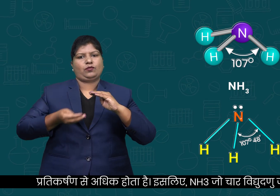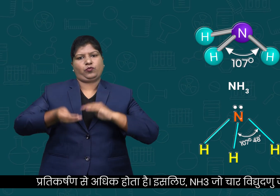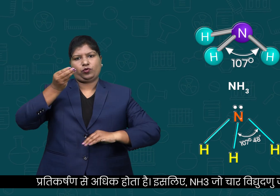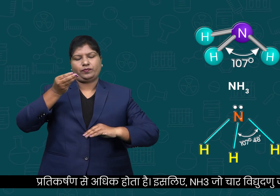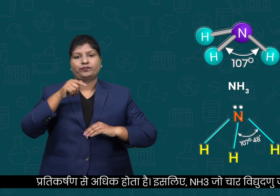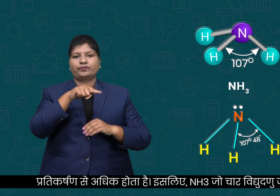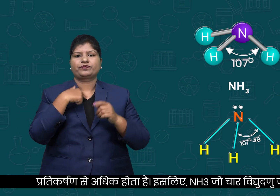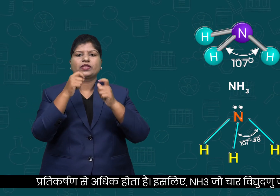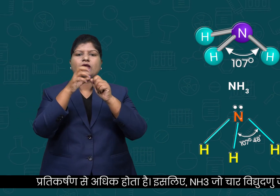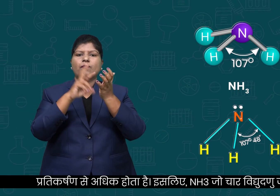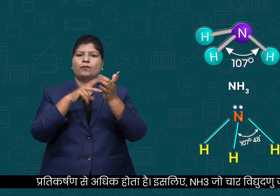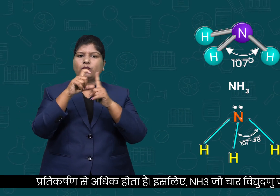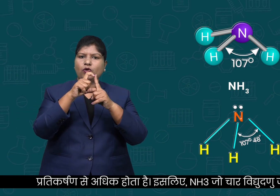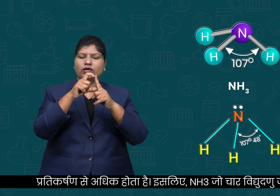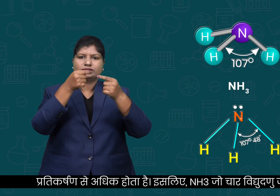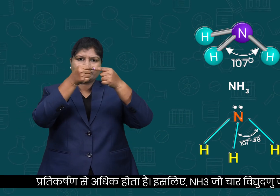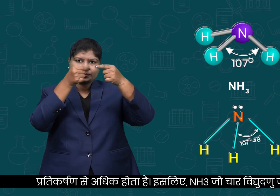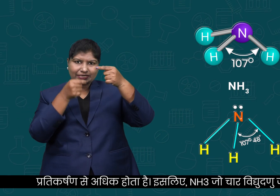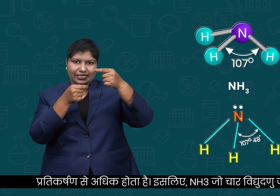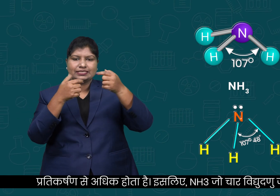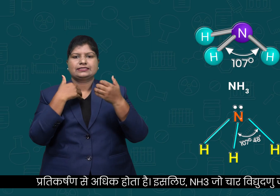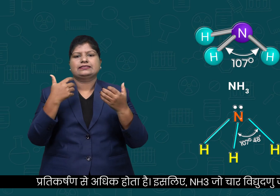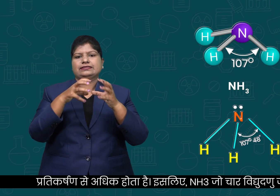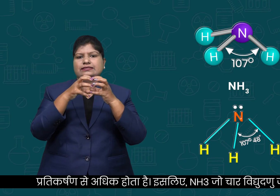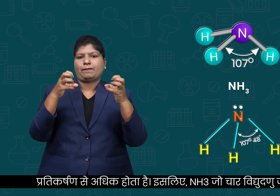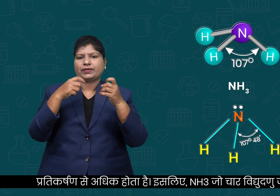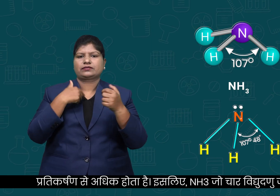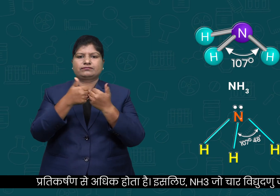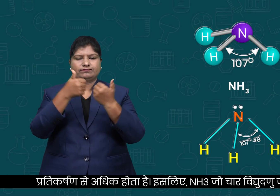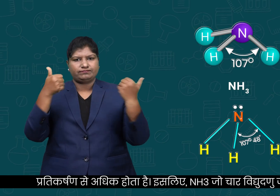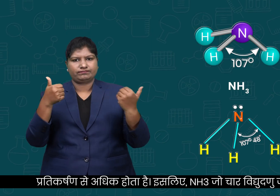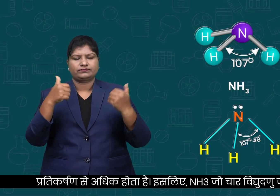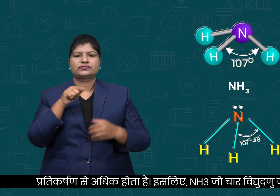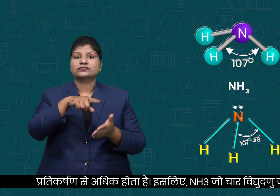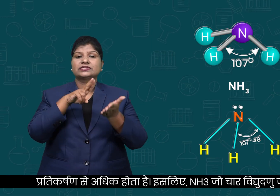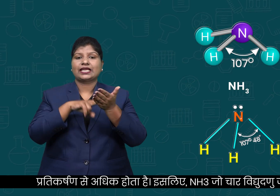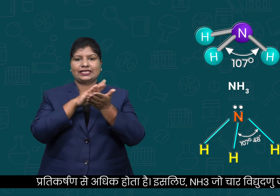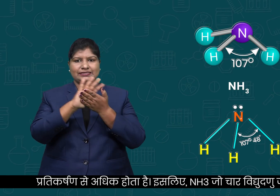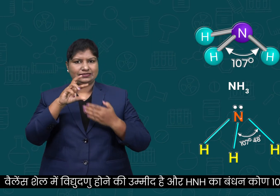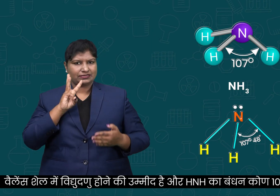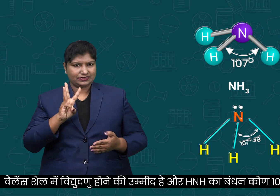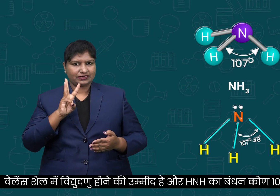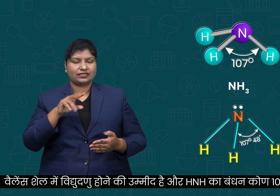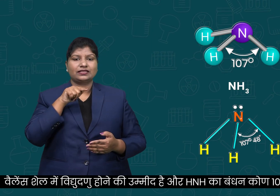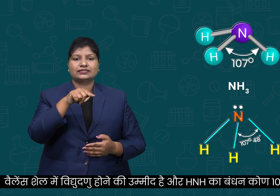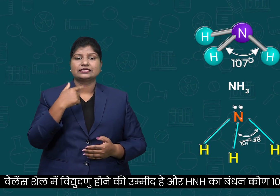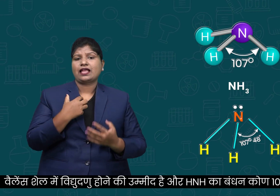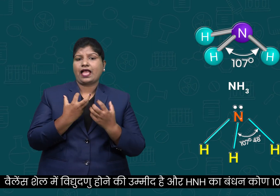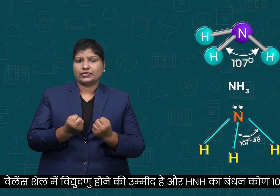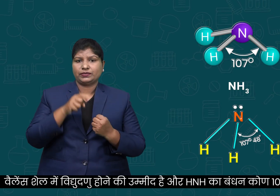है। इसलिए NH3 जो 4 विदुधनु जोड़ों के साथ वैलेंस शेल में